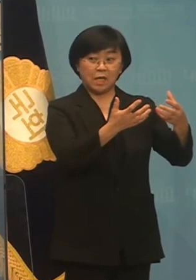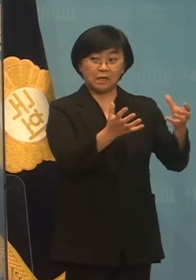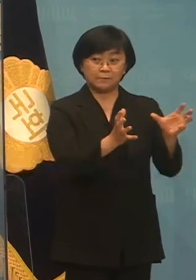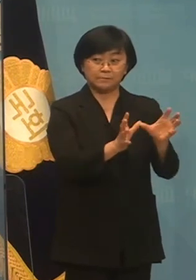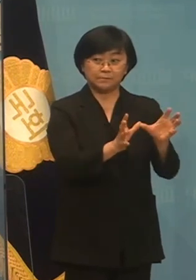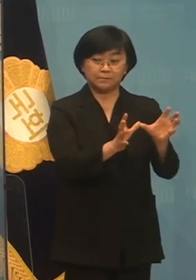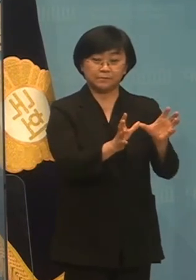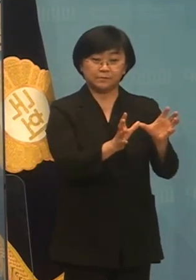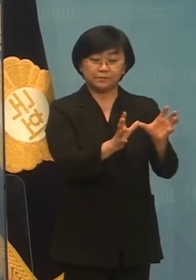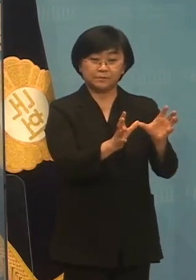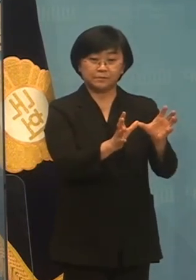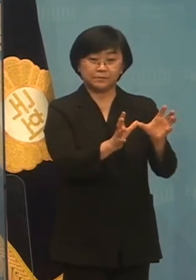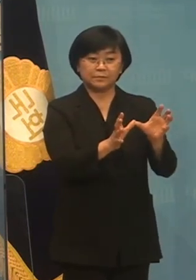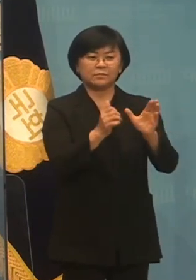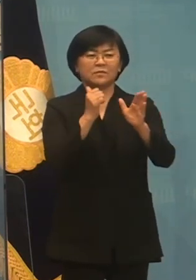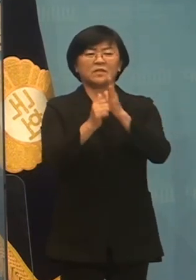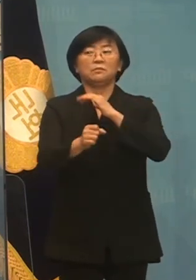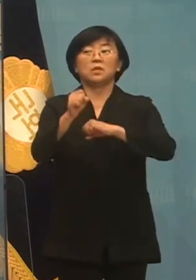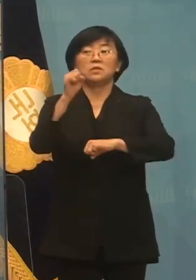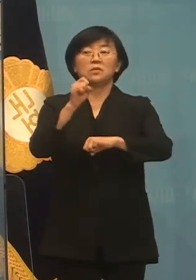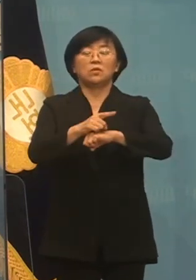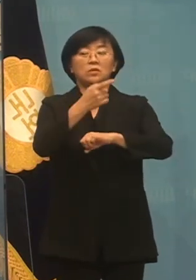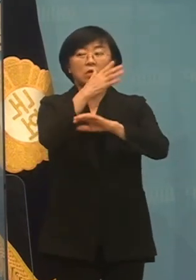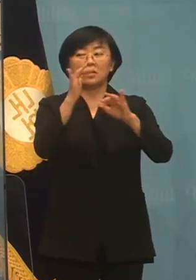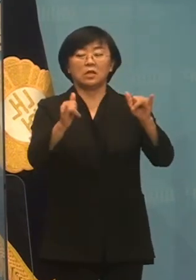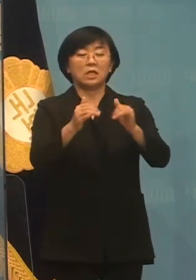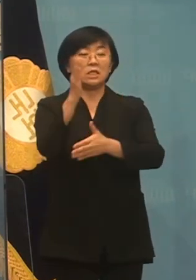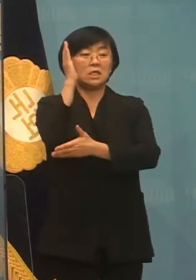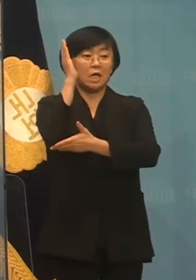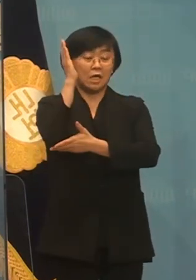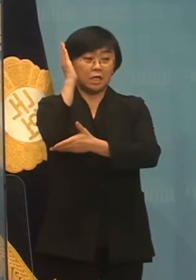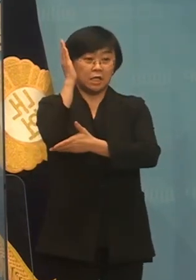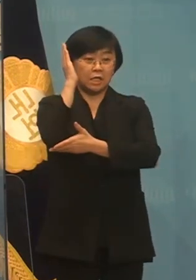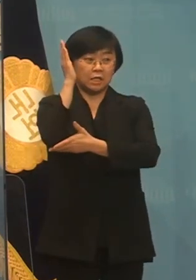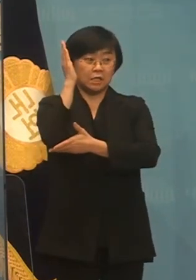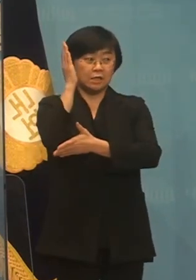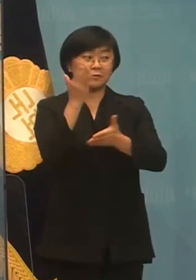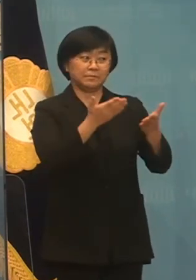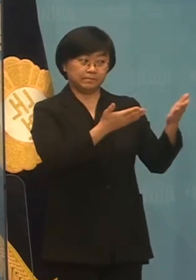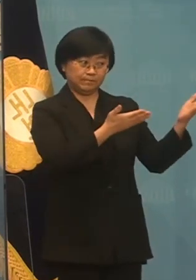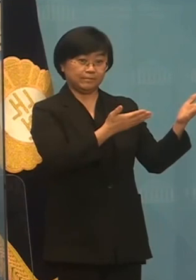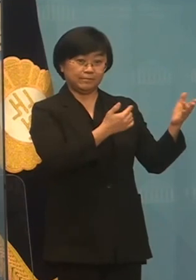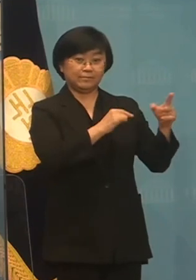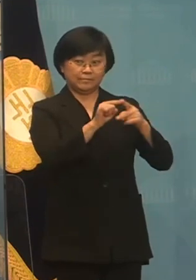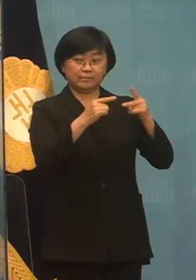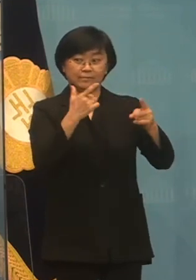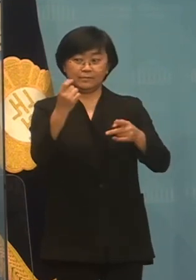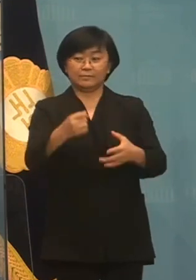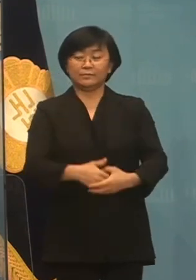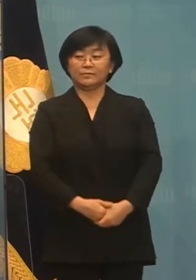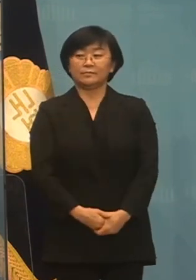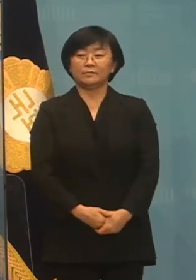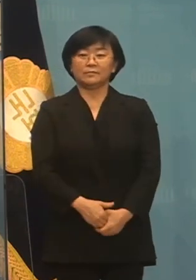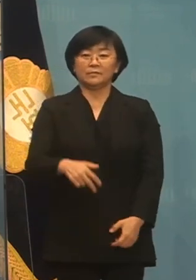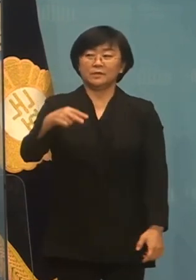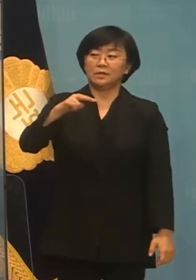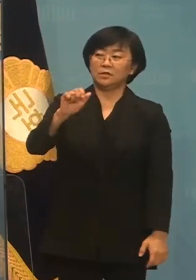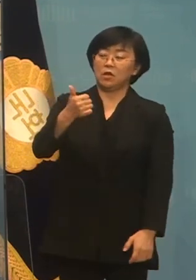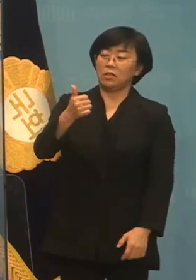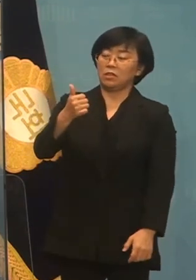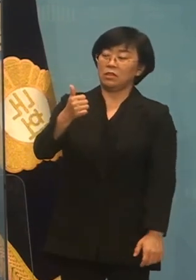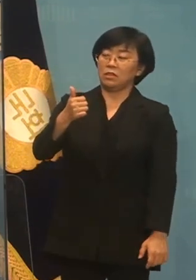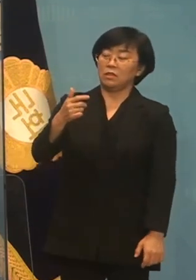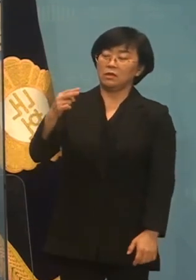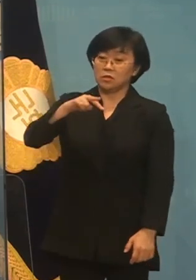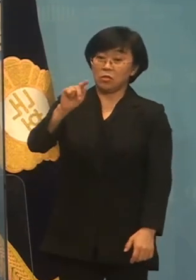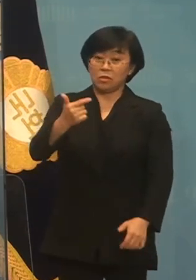이제 상징적으로 이제 청년들의 이야기를 하시는 분이라고 이해하고 있는 분이고요. 그리고 선한이